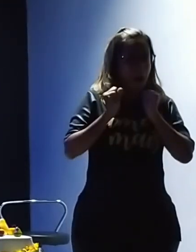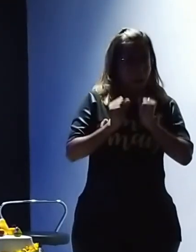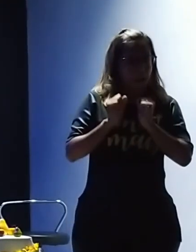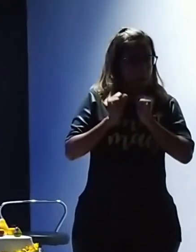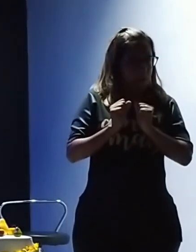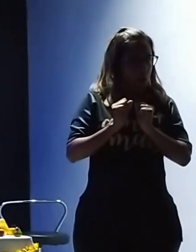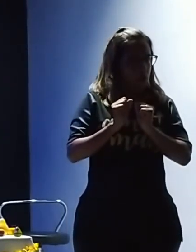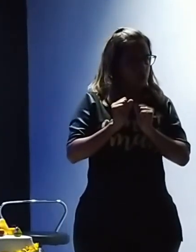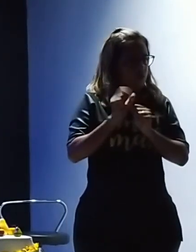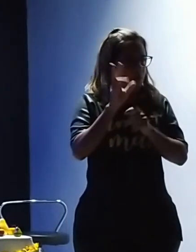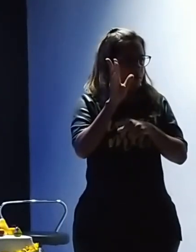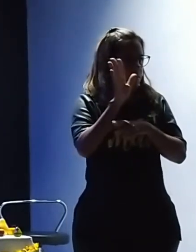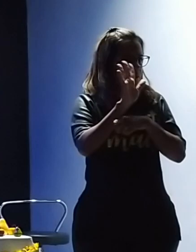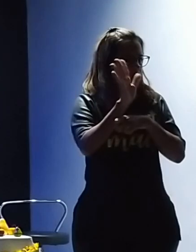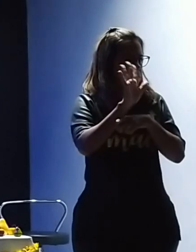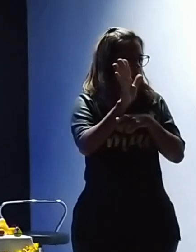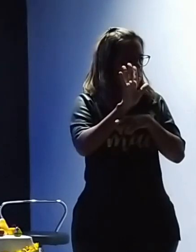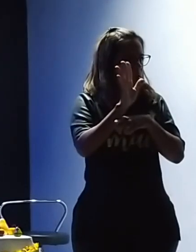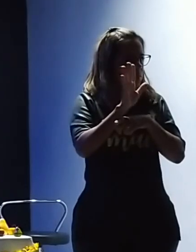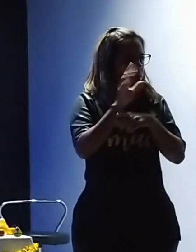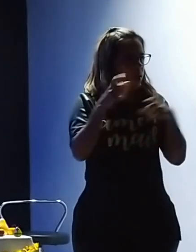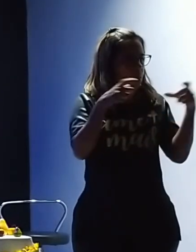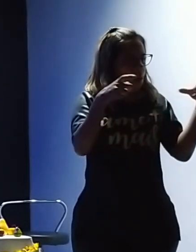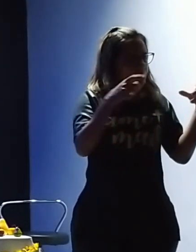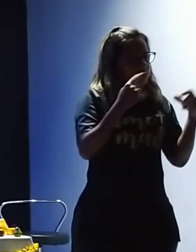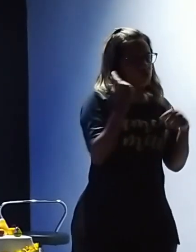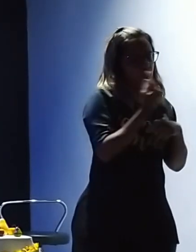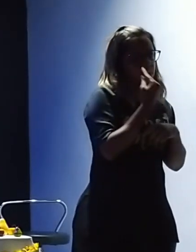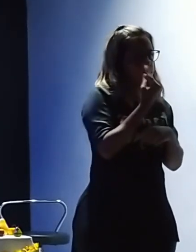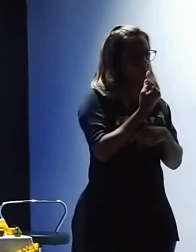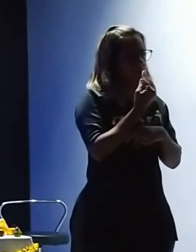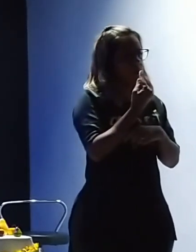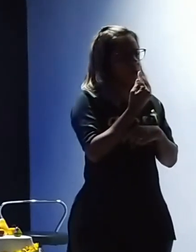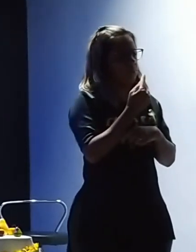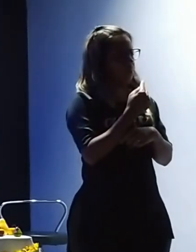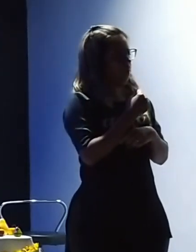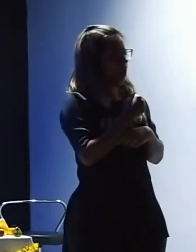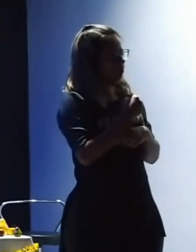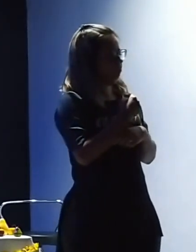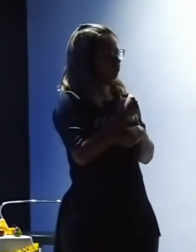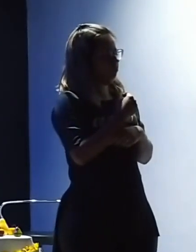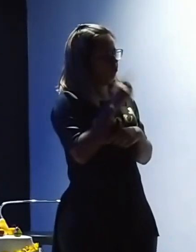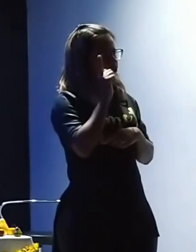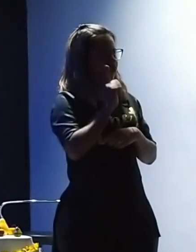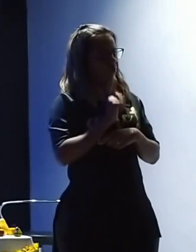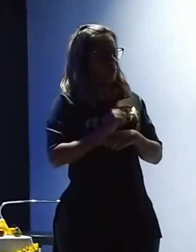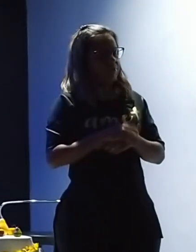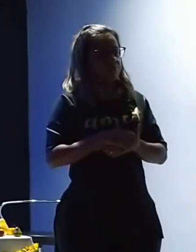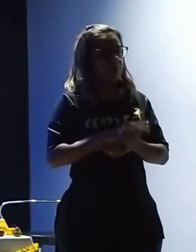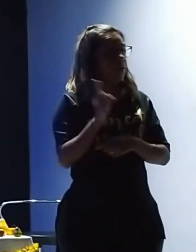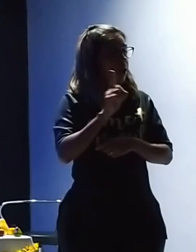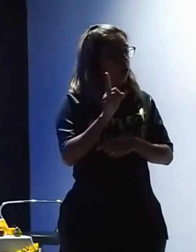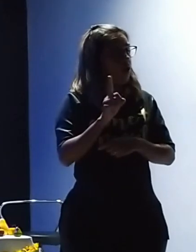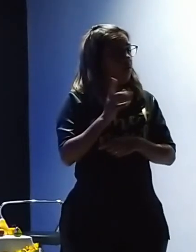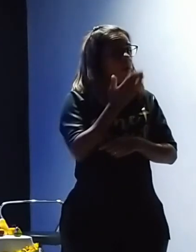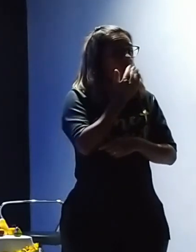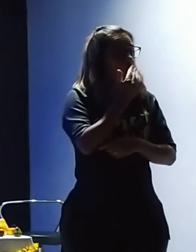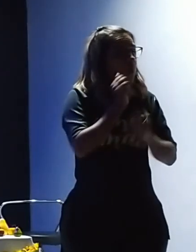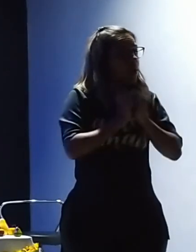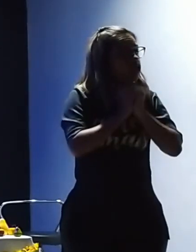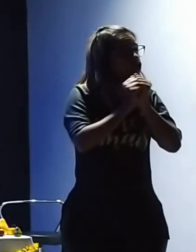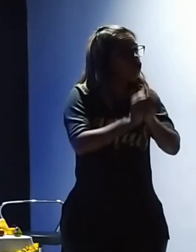quarto dela comendo. Eu falei, não. Aí a Betinha começou pra mim, ela ficou assim, não, ela vai comer aqui na